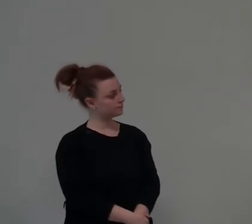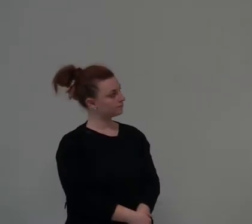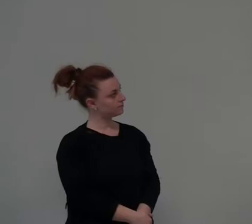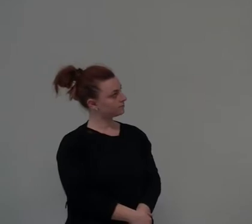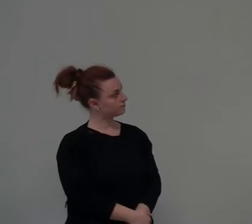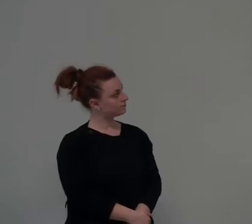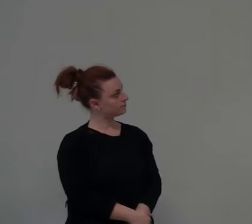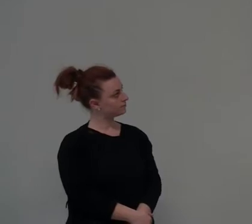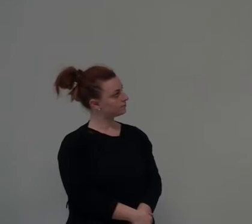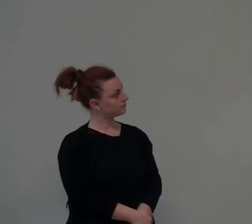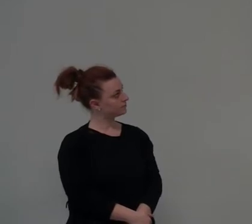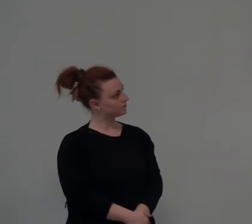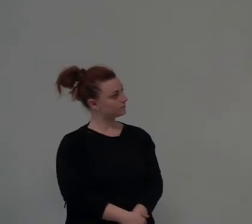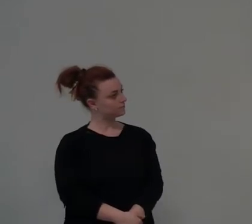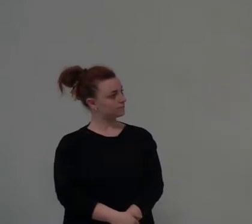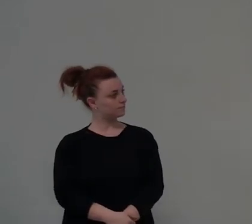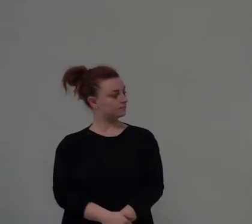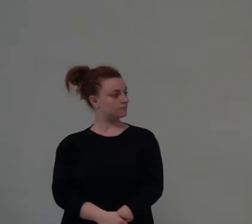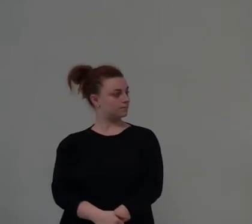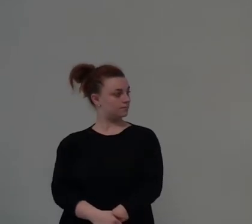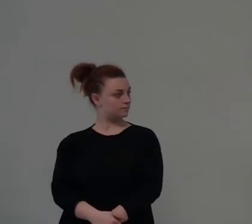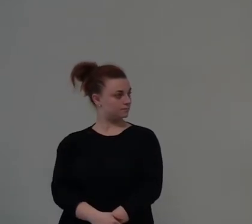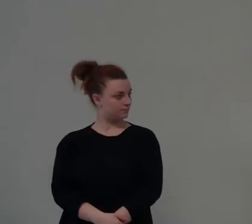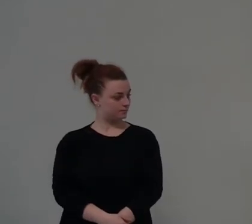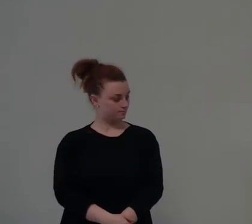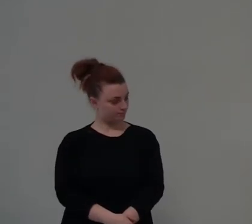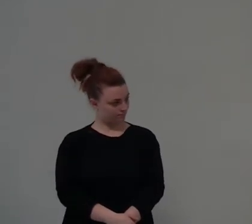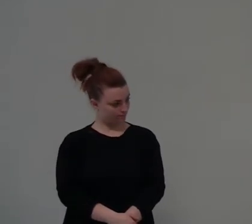il tentatore, avvicinatosi, gli disse.